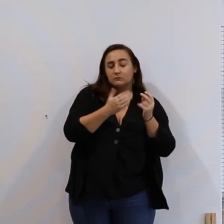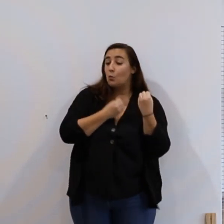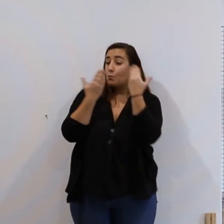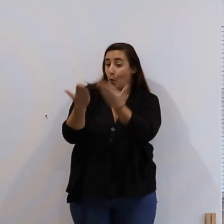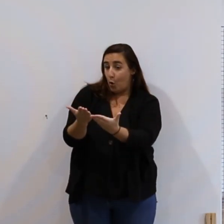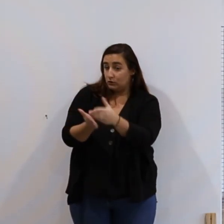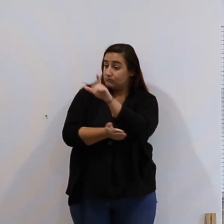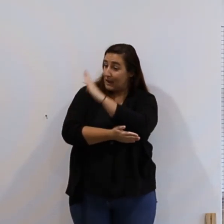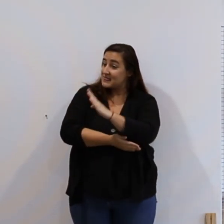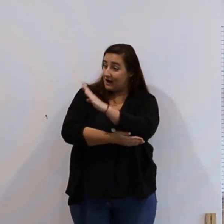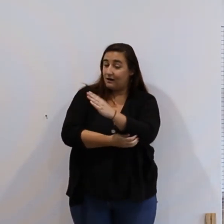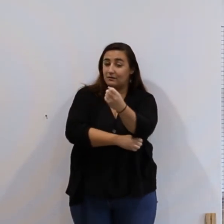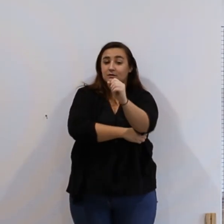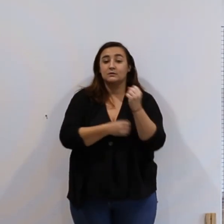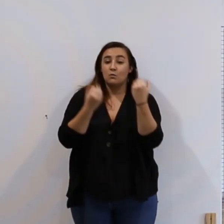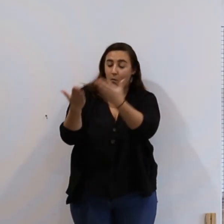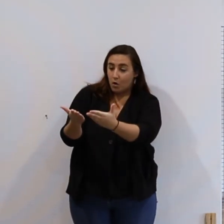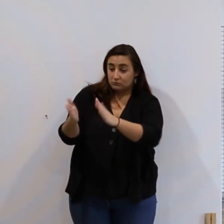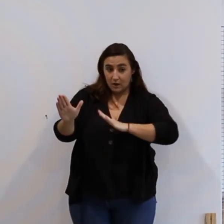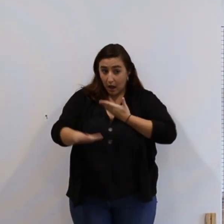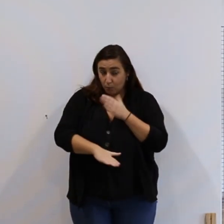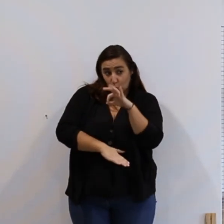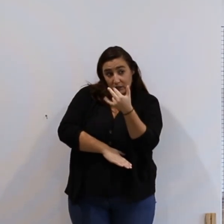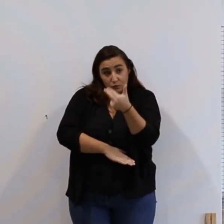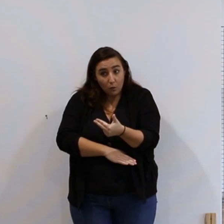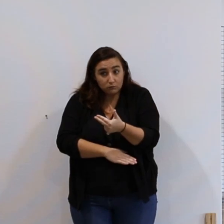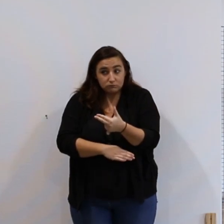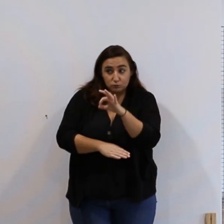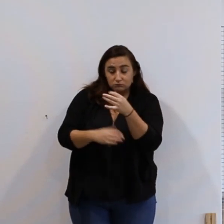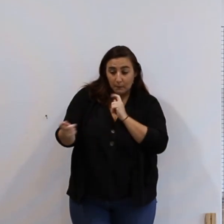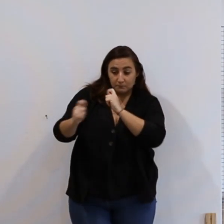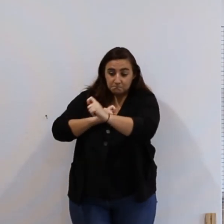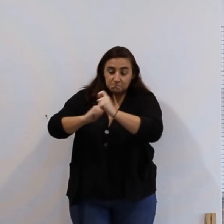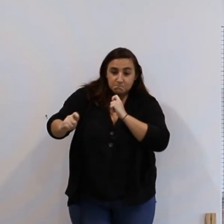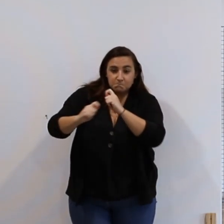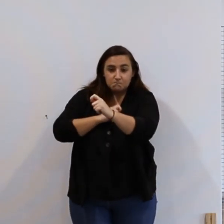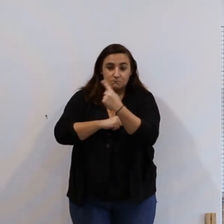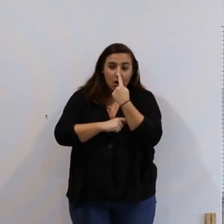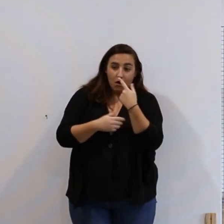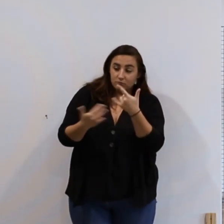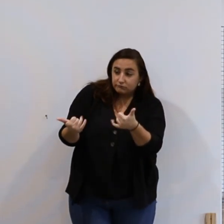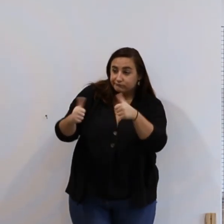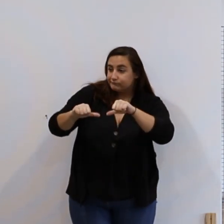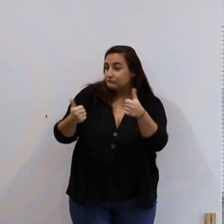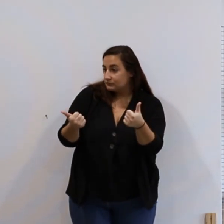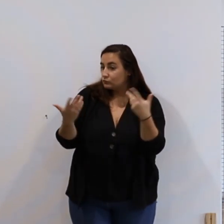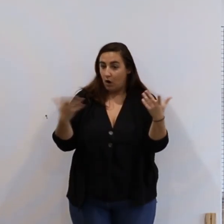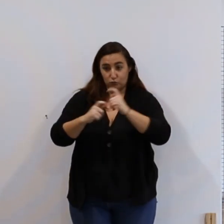Et ensuite, on discute s'il est d'accord, s'il aime, s'il n'aime pas. On peut avoir un dialogue comme ça.